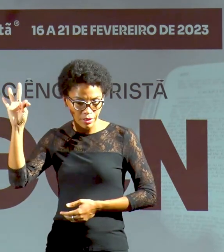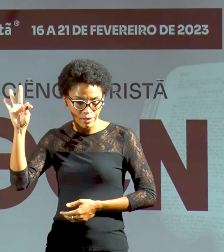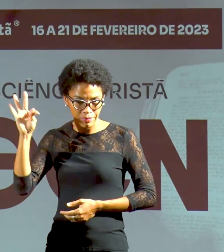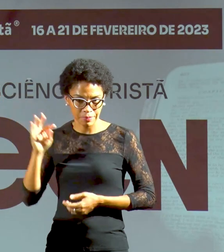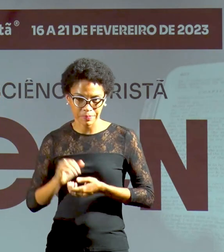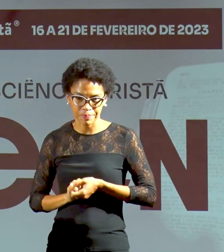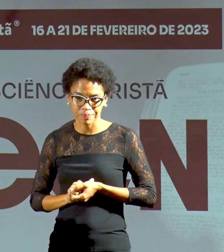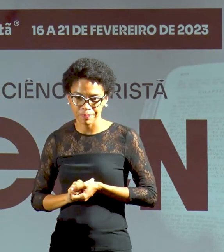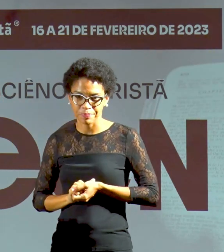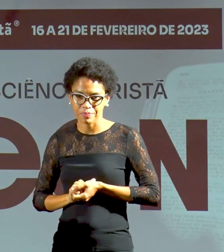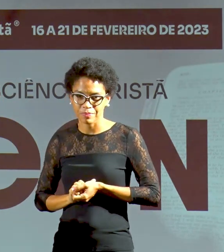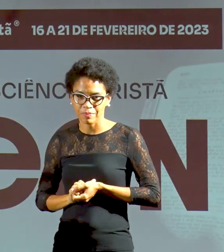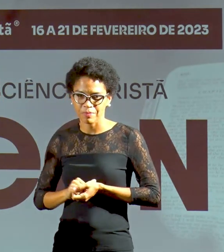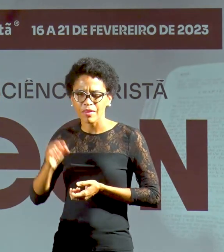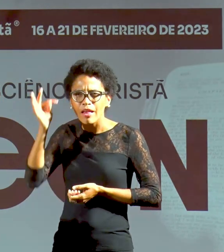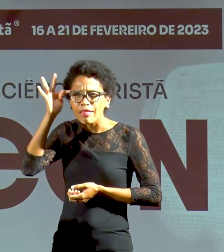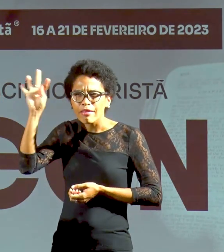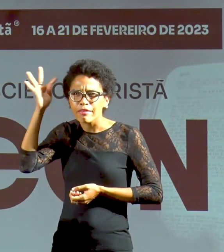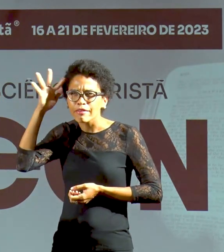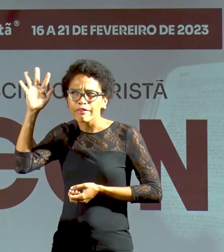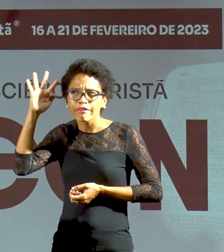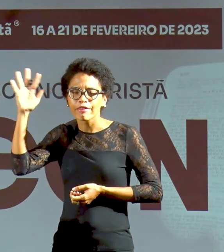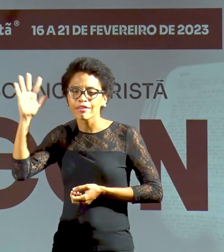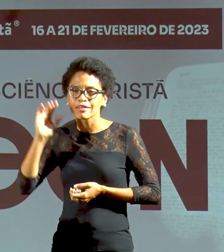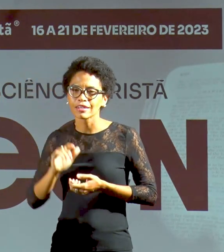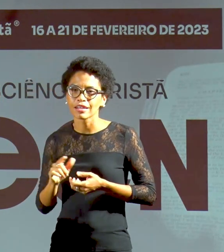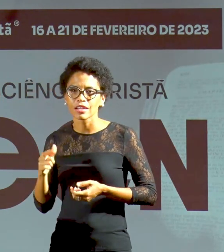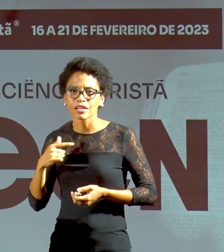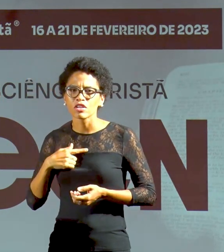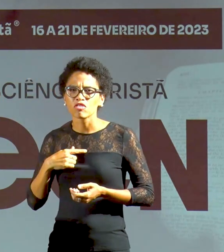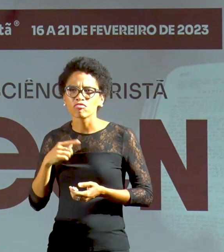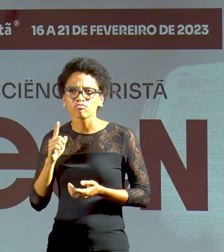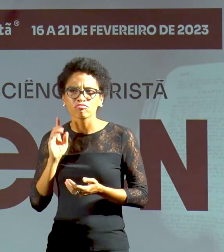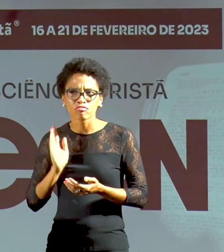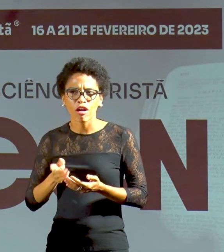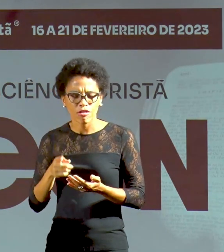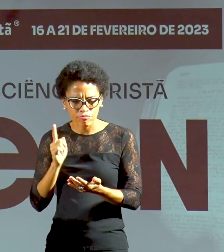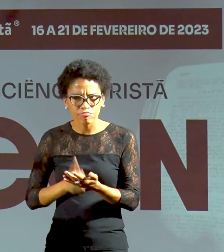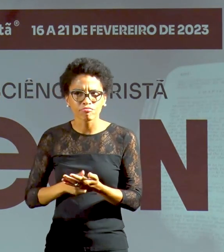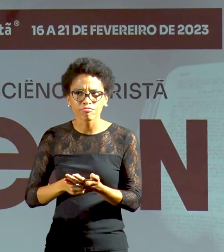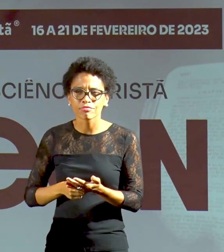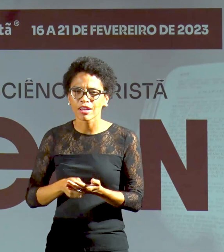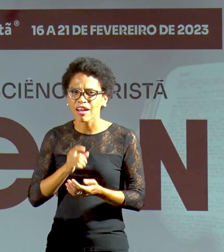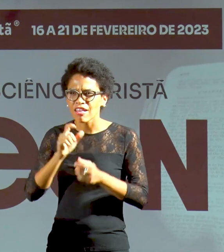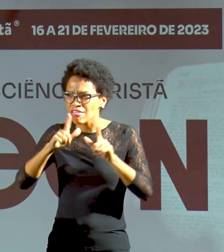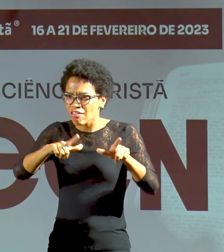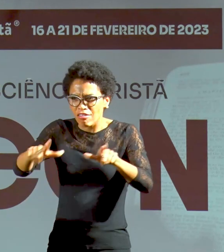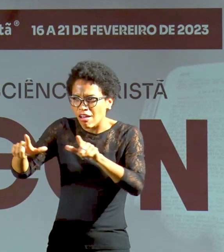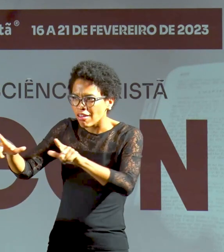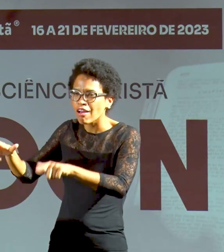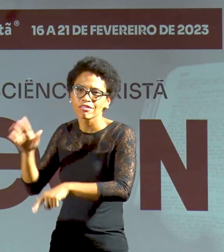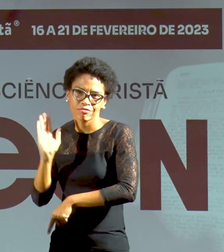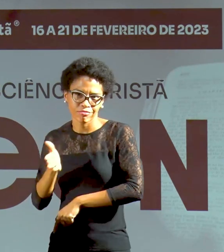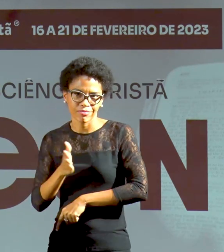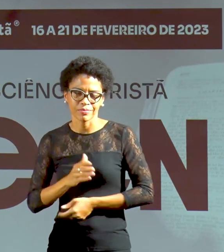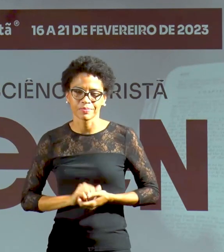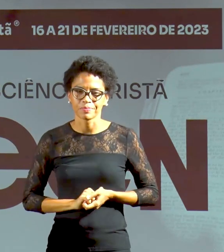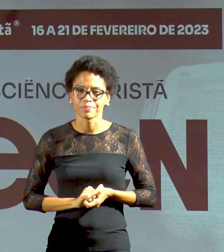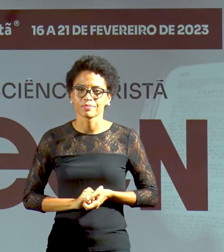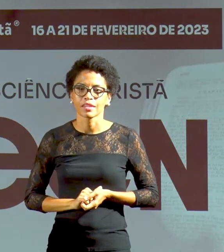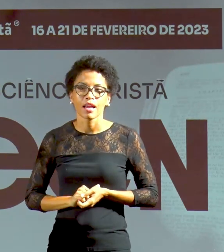uma teoria eu já comprovei essa teoria em vários lugares que eu passei tá a teoria diz o seguinte